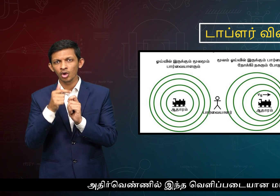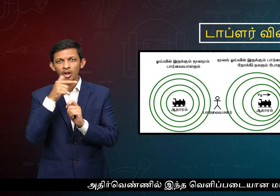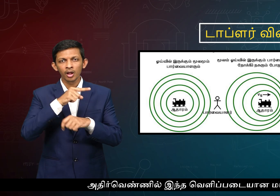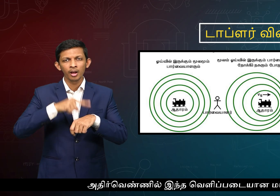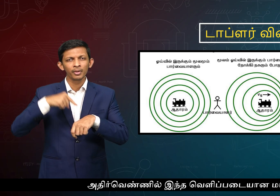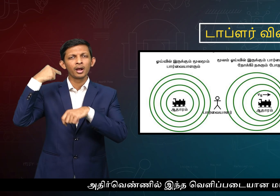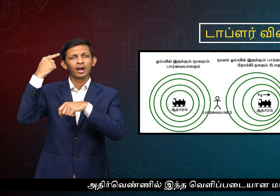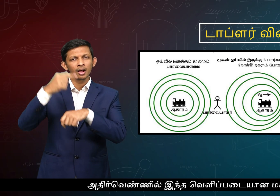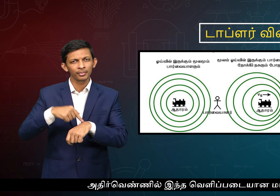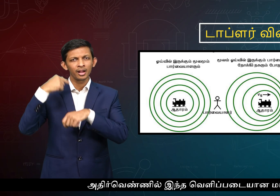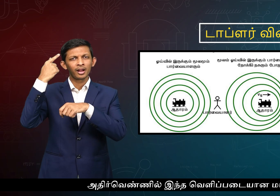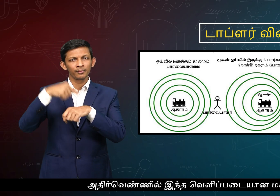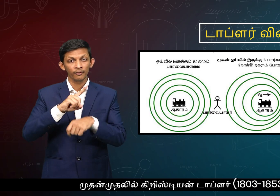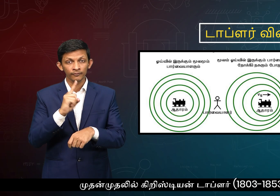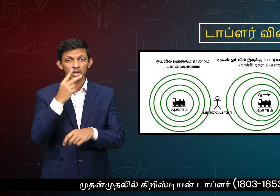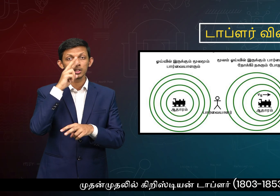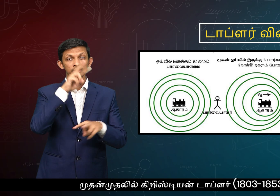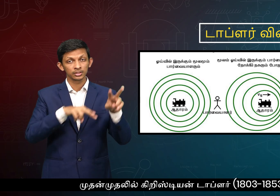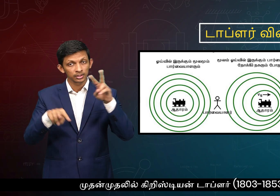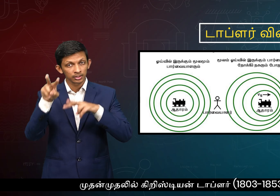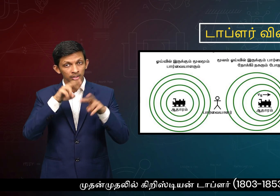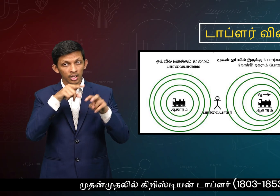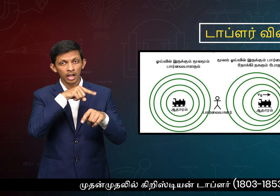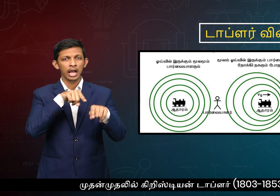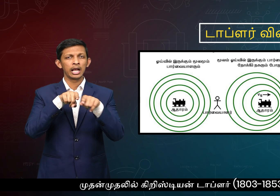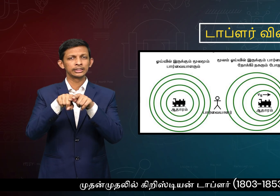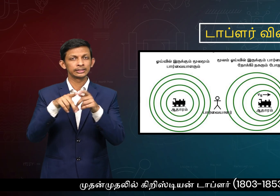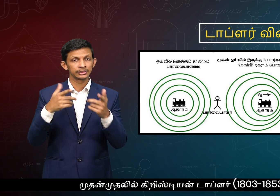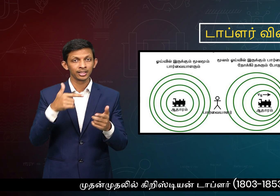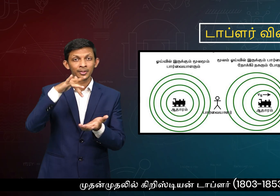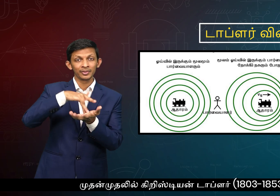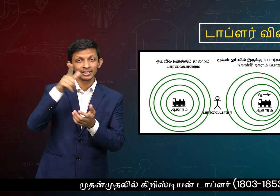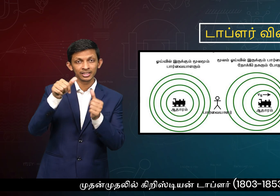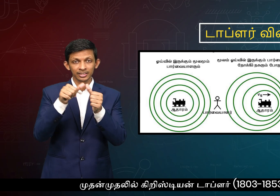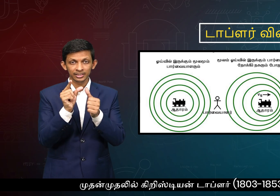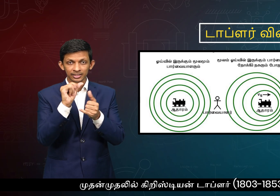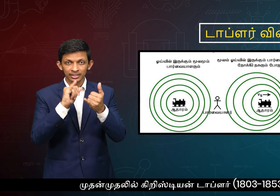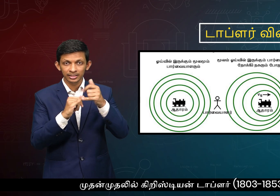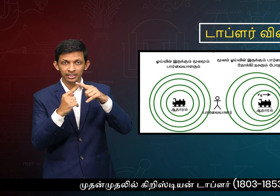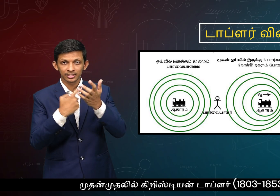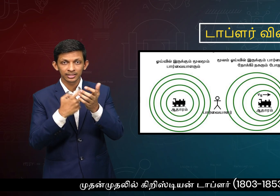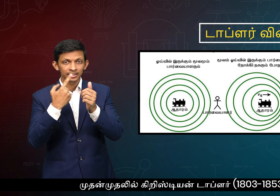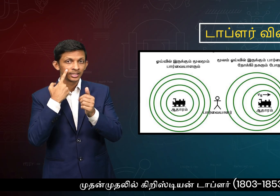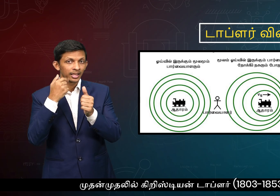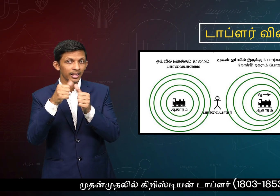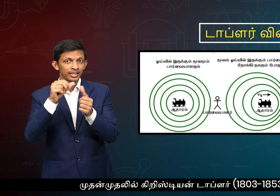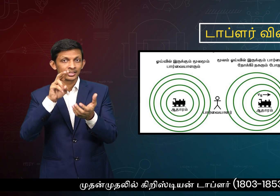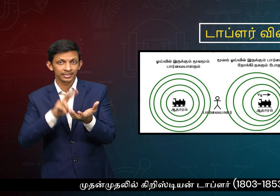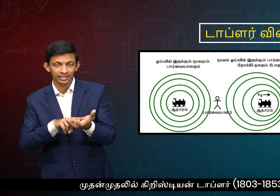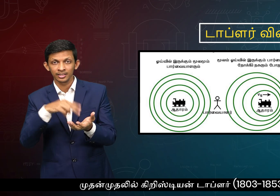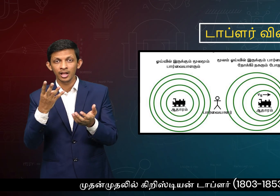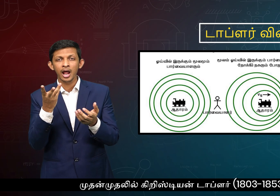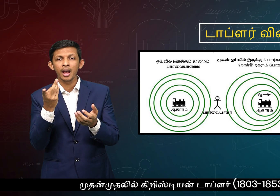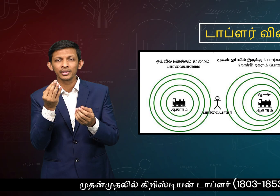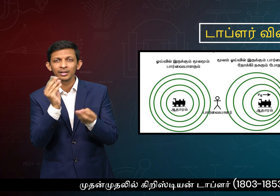அதிர்வெண்ணில் இந்த வெளியிடையான மாற்றம் முதன்முதலில் கிறிஸ்டியன் டாப்ளர் அதாவது 1803